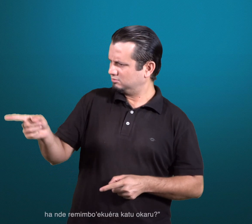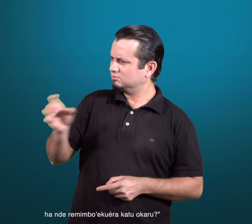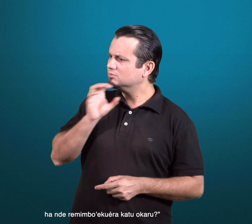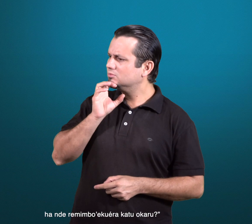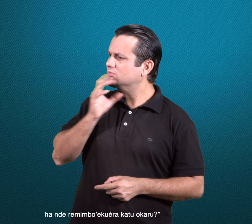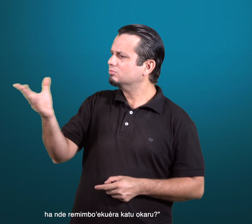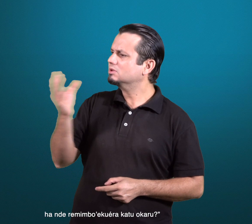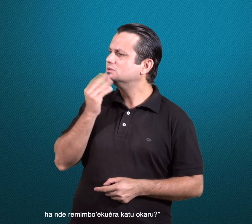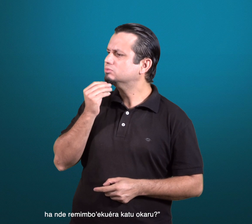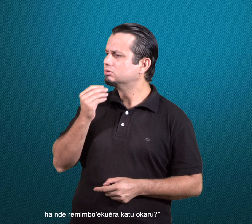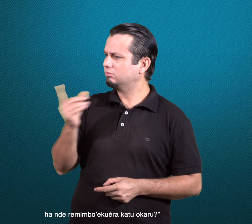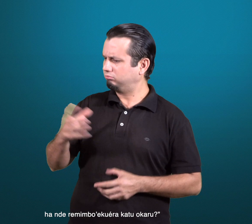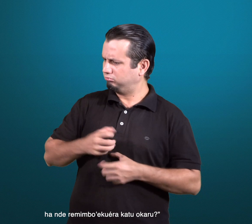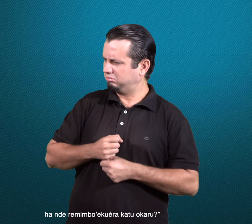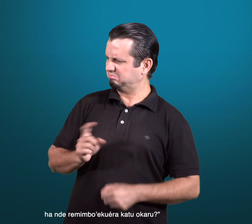Ha ne remimbo'ekuéra katu okáru.